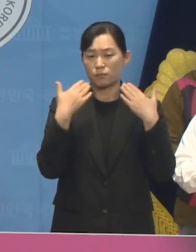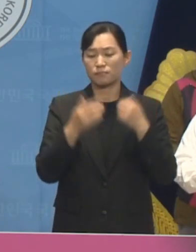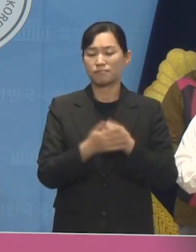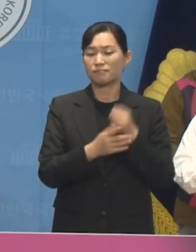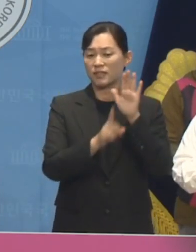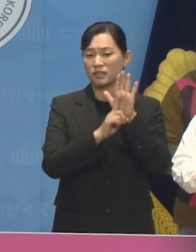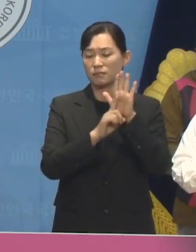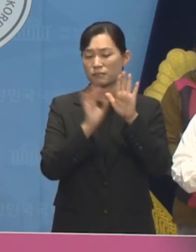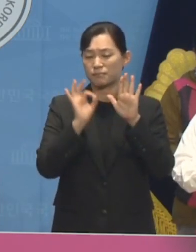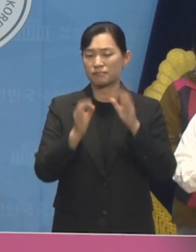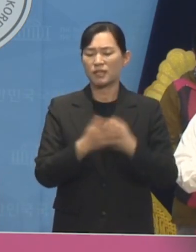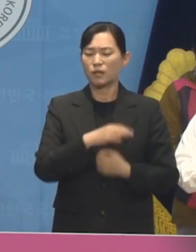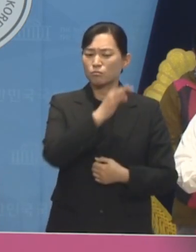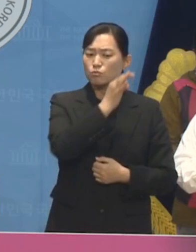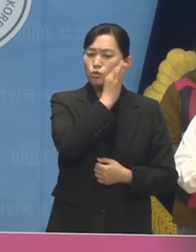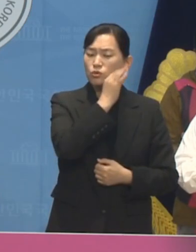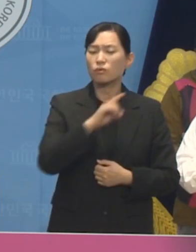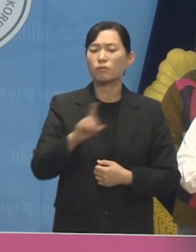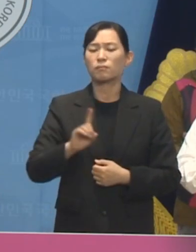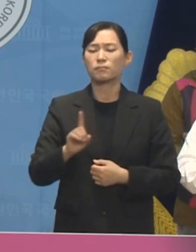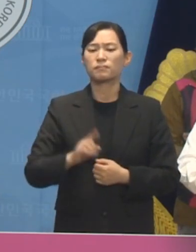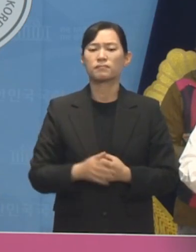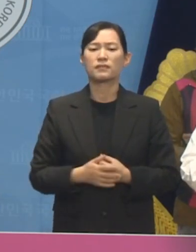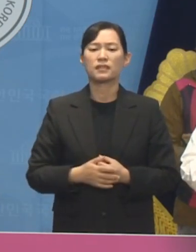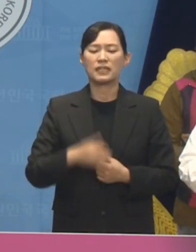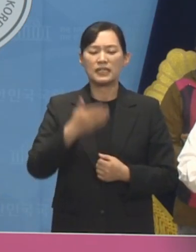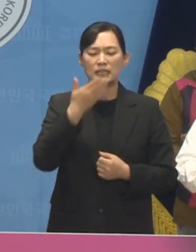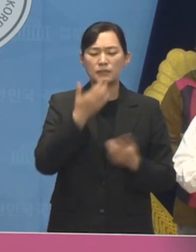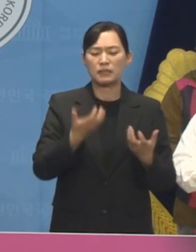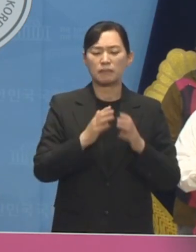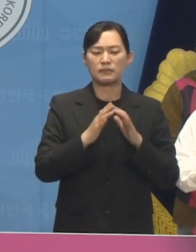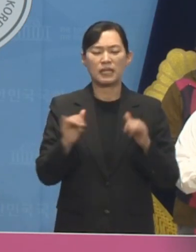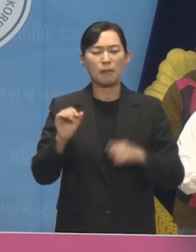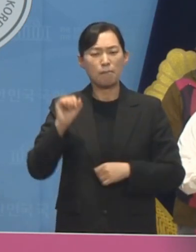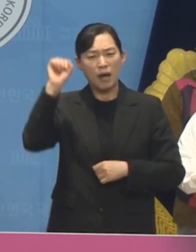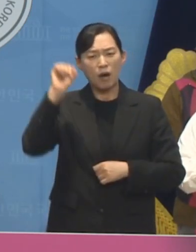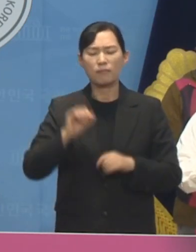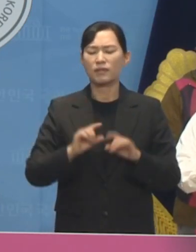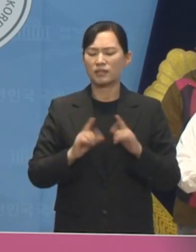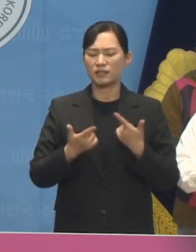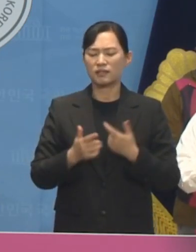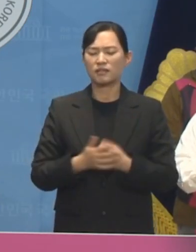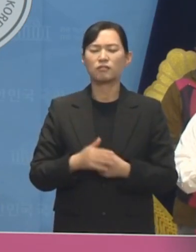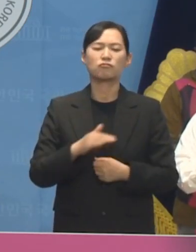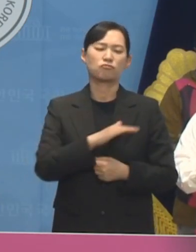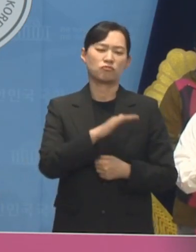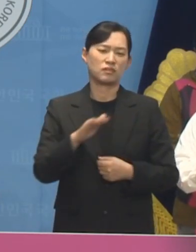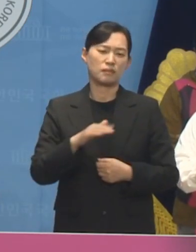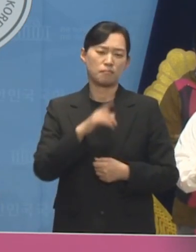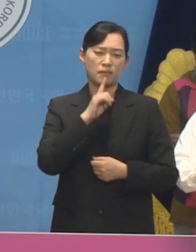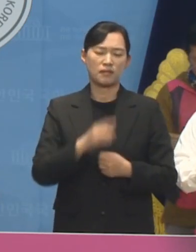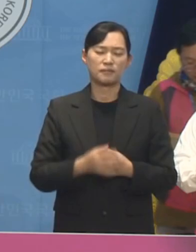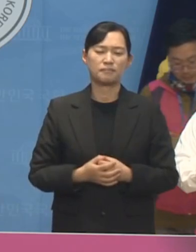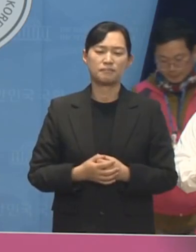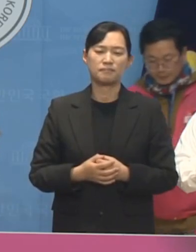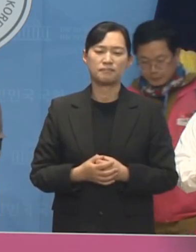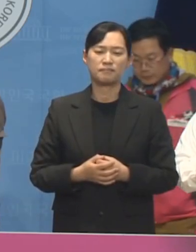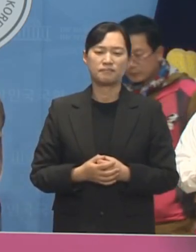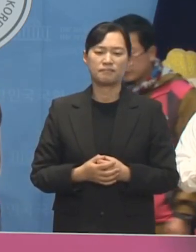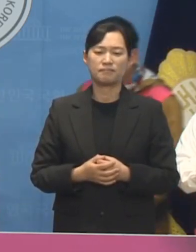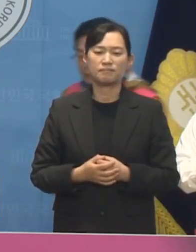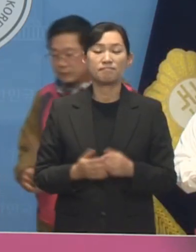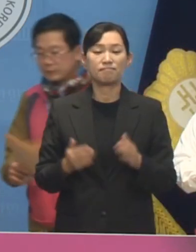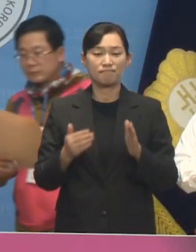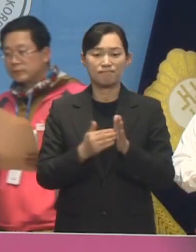마무리하겠습니다. 부끄러운 것은 급식 노동자들의 파업이 아니라 우리의 반응입니다. 이상입니다.